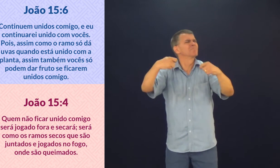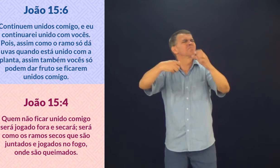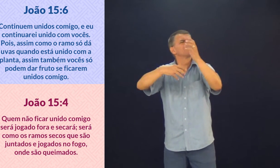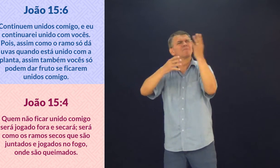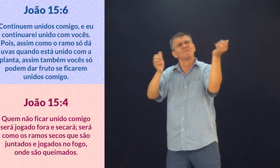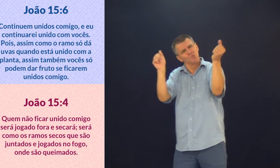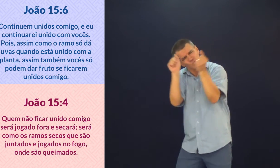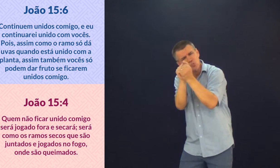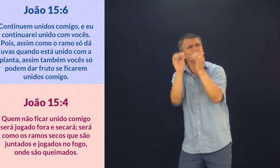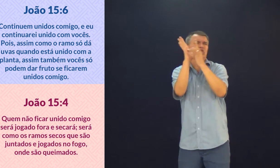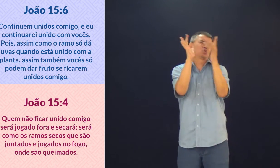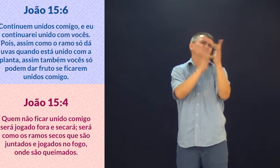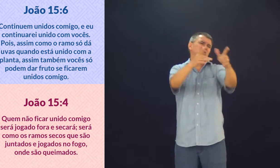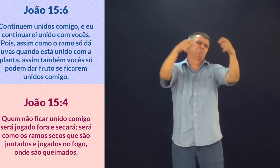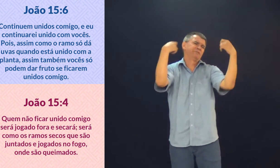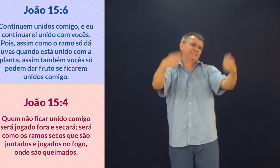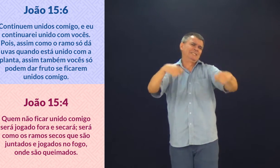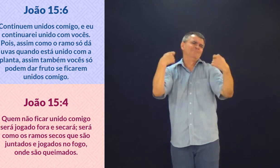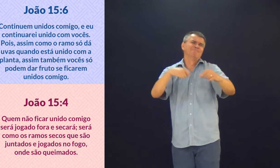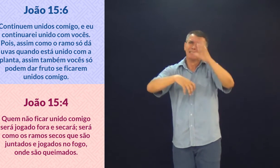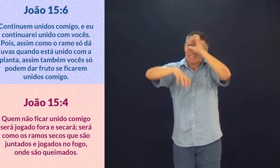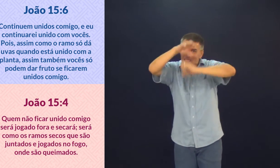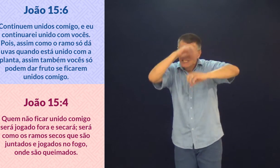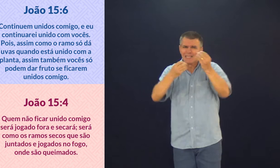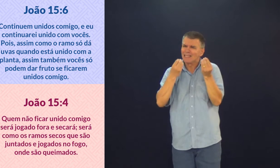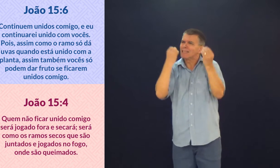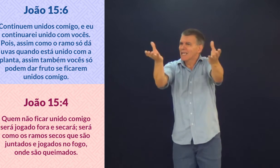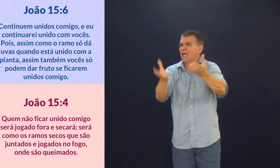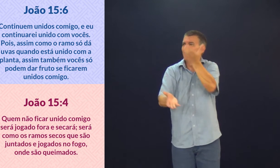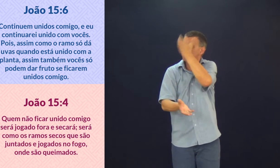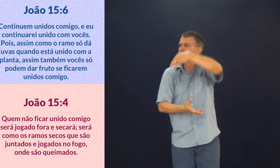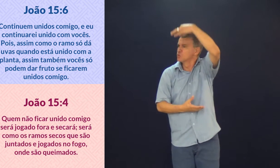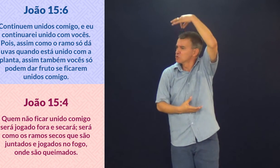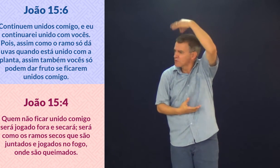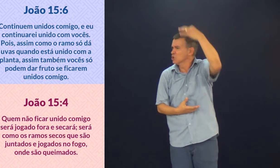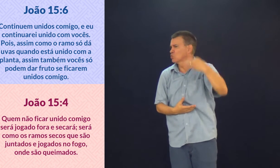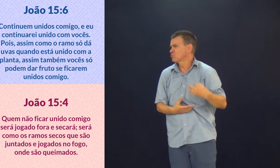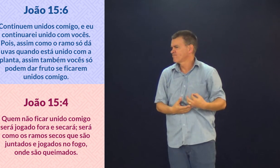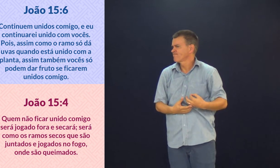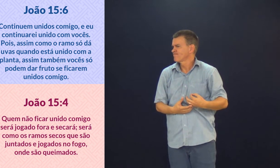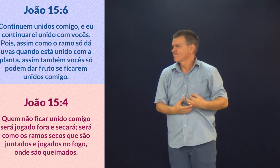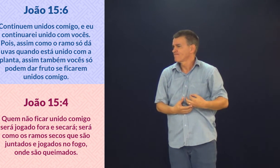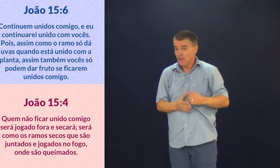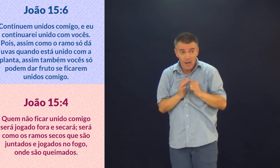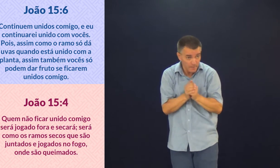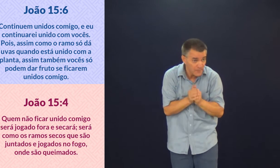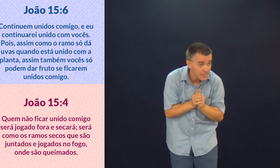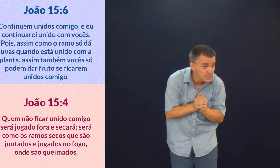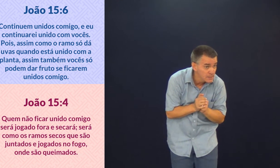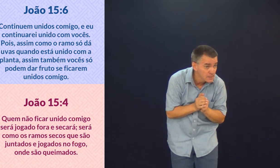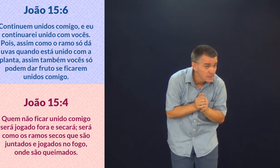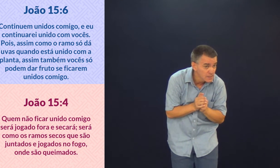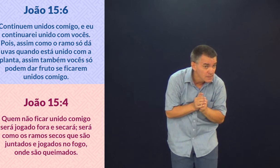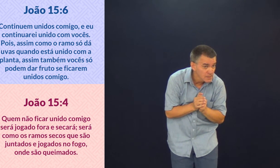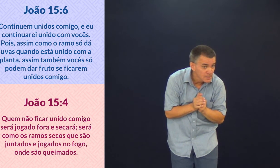ligado antes com jesus com ele você pode receber os frutos do espírito